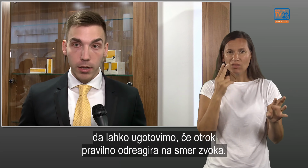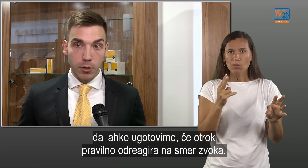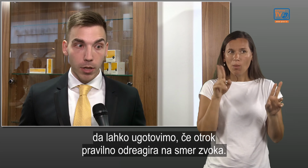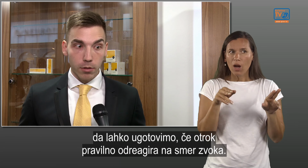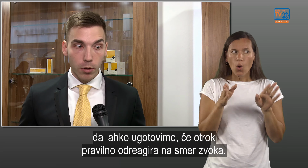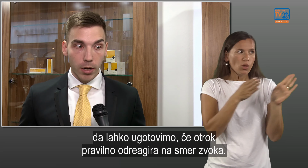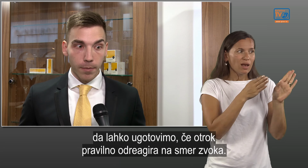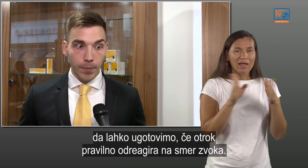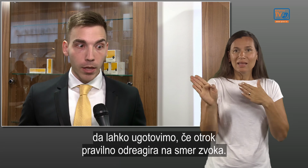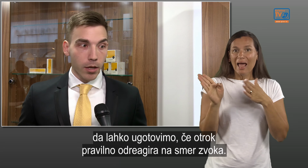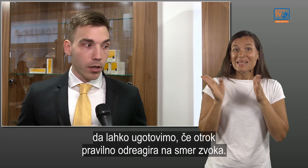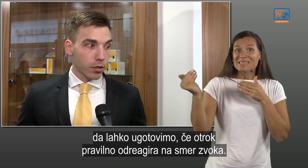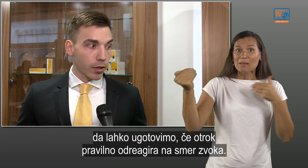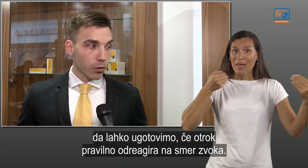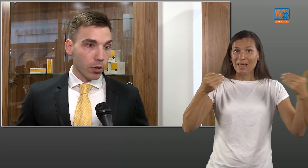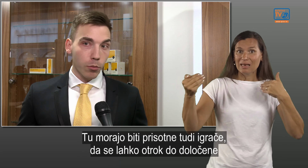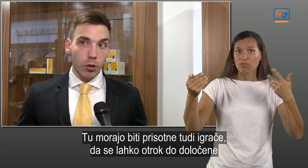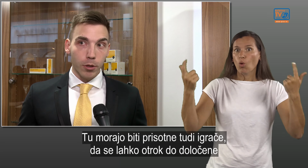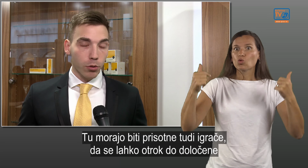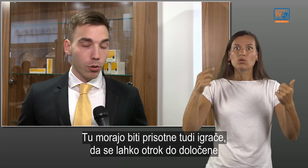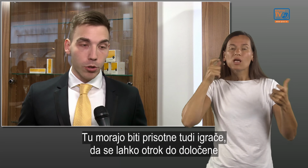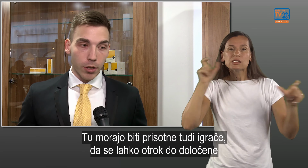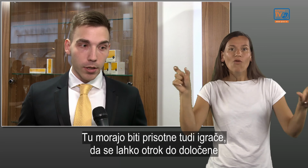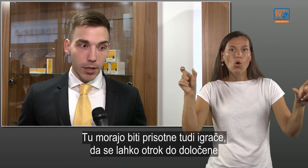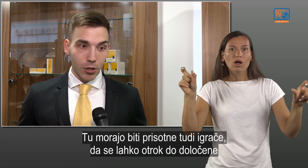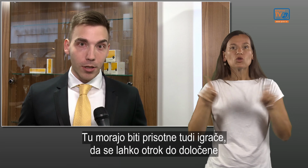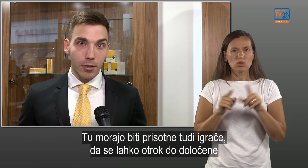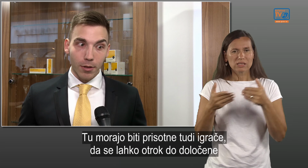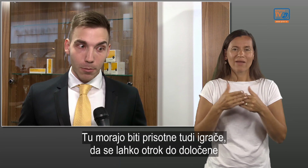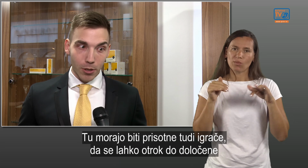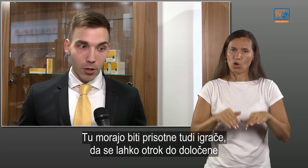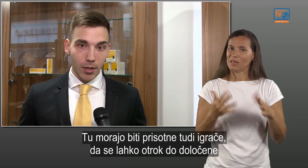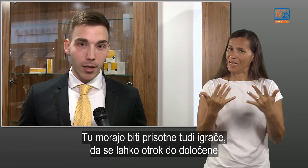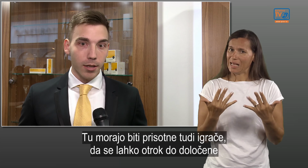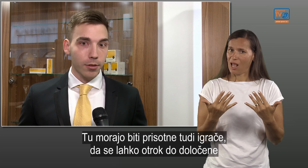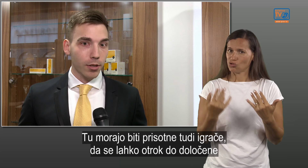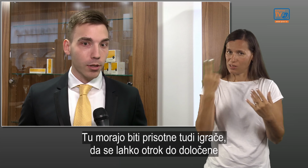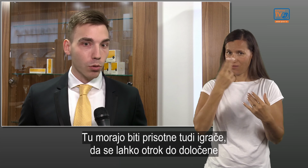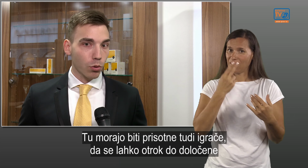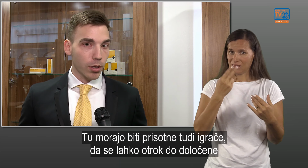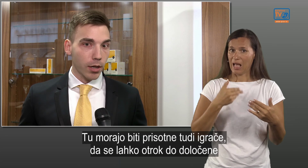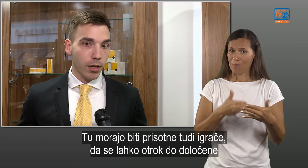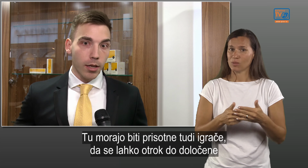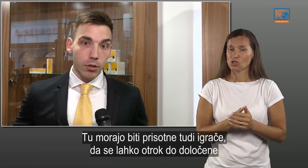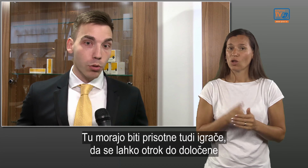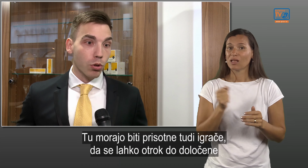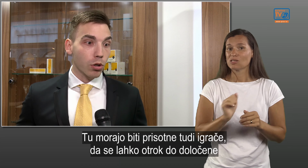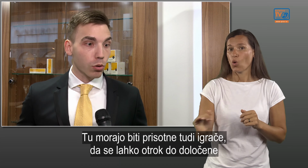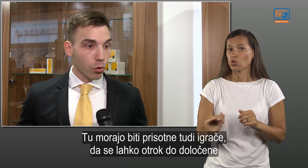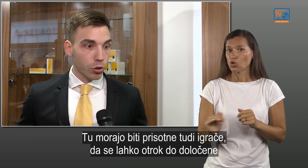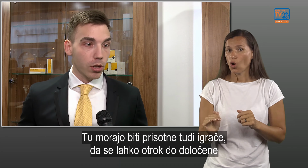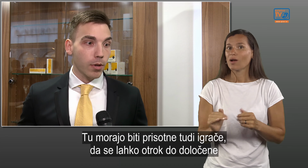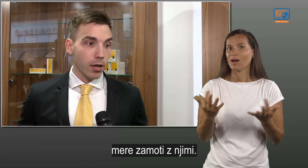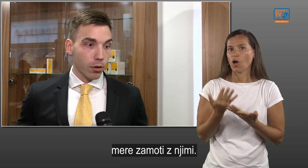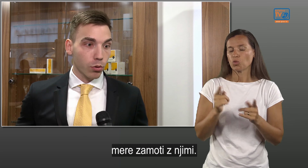odreagira na smer zvoka. Seveda tukaj morajo biti tudi določene igrače in te stvari prisotne, tako da se otrok